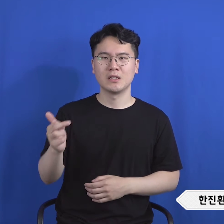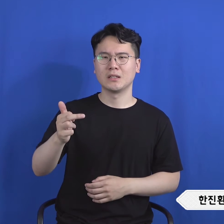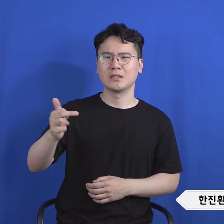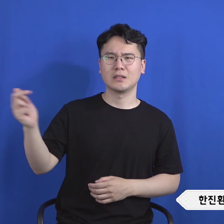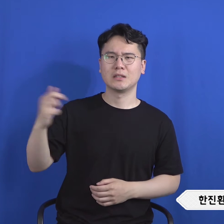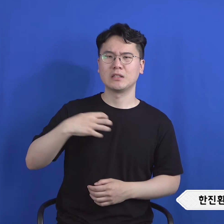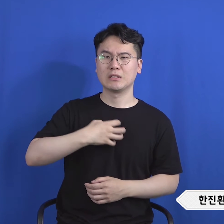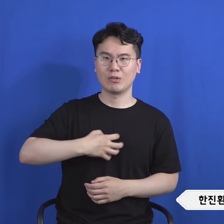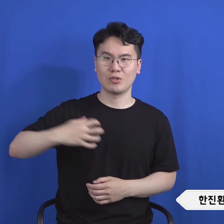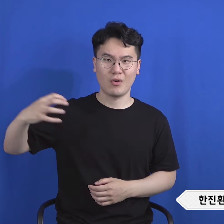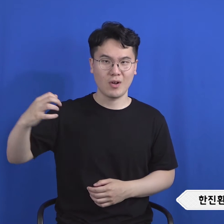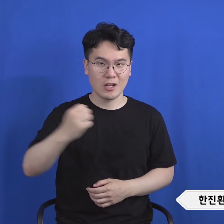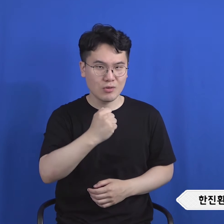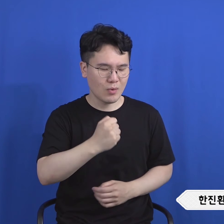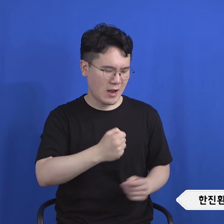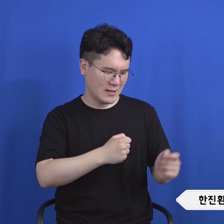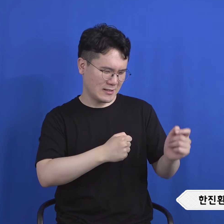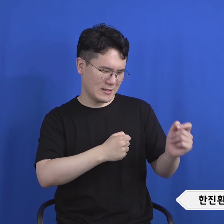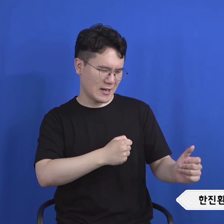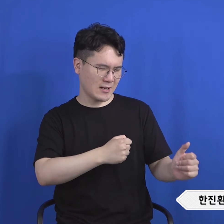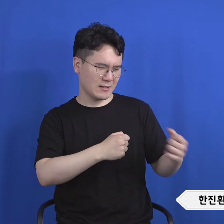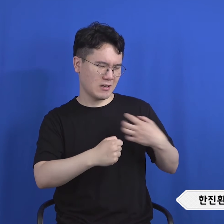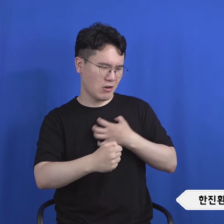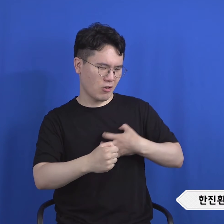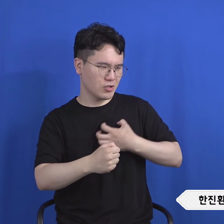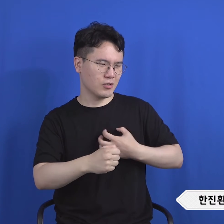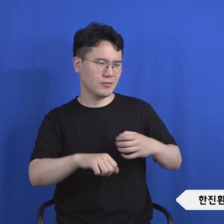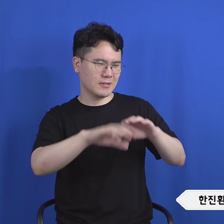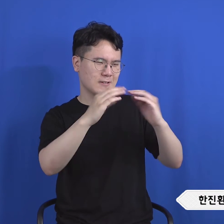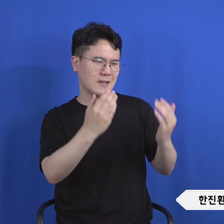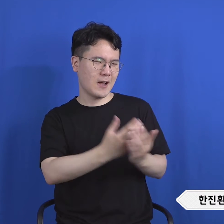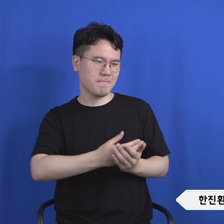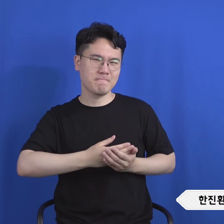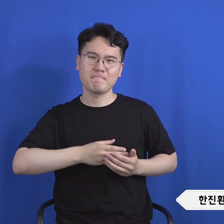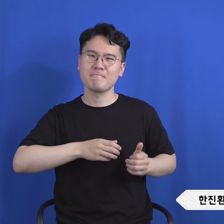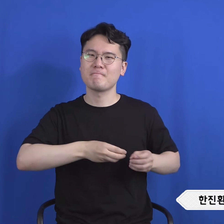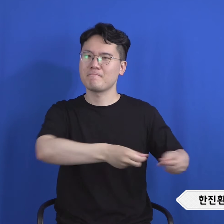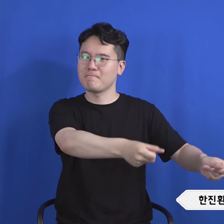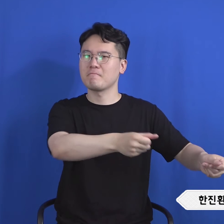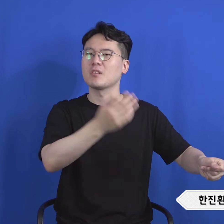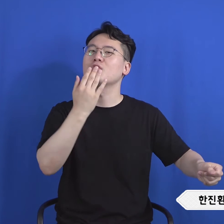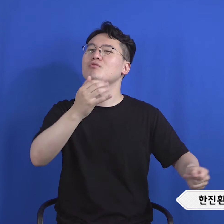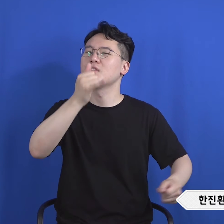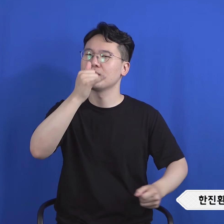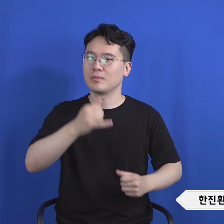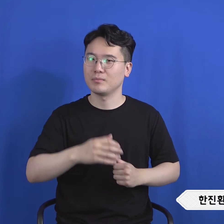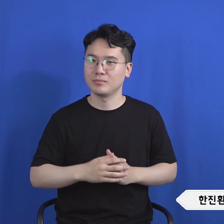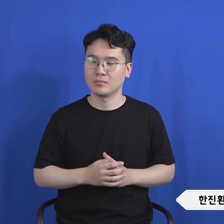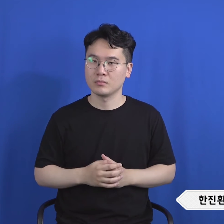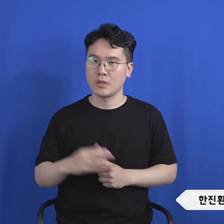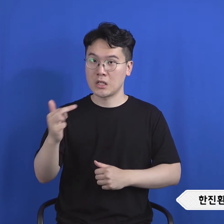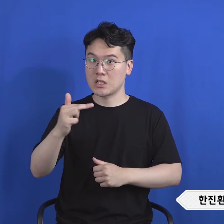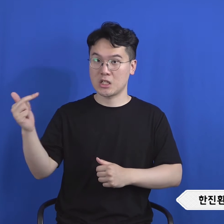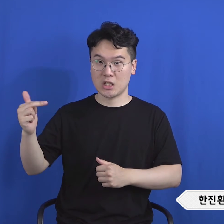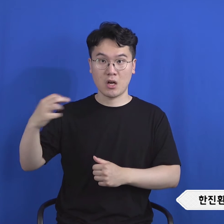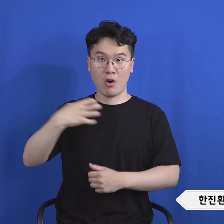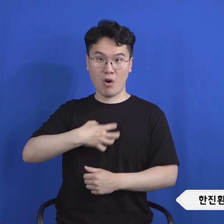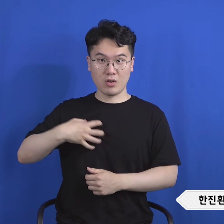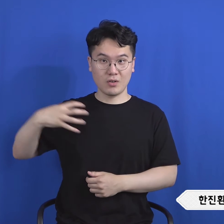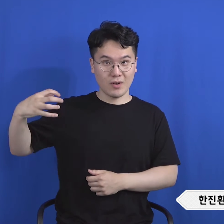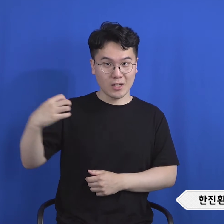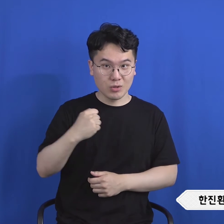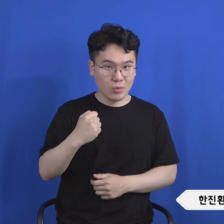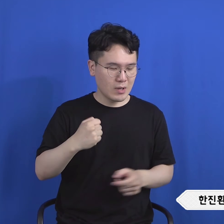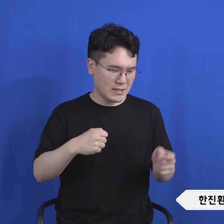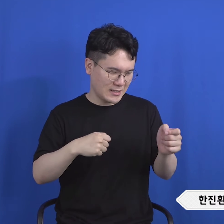작은 걱정들을 제압해버리는 것입니다. 독을 치료하지 않습니까? 그 비슷하게 큰 걱정으로 작은